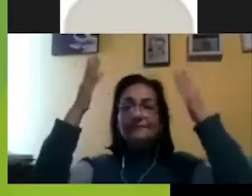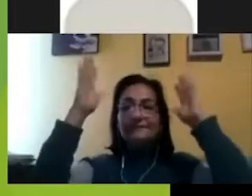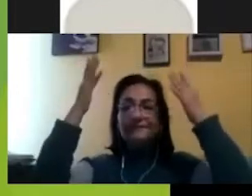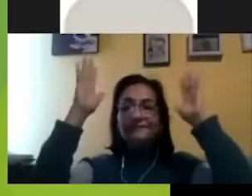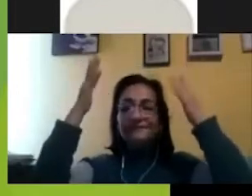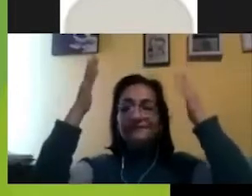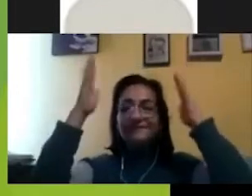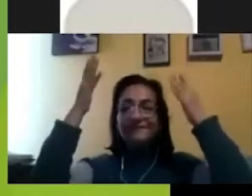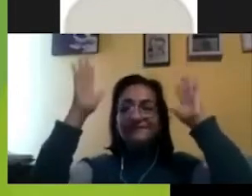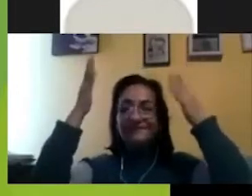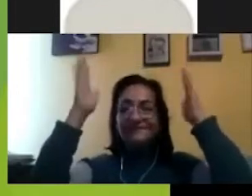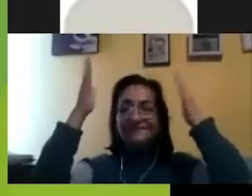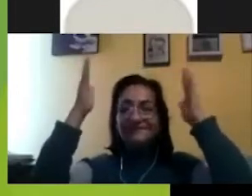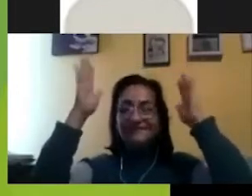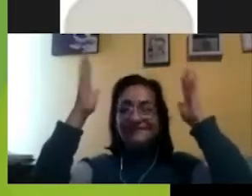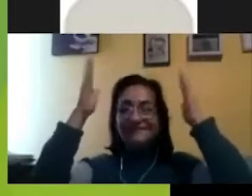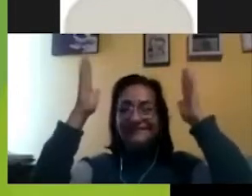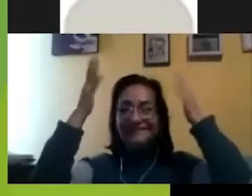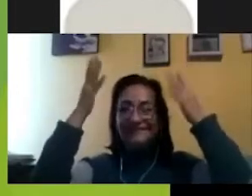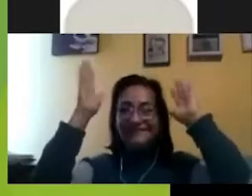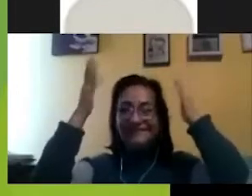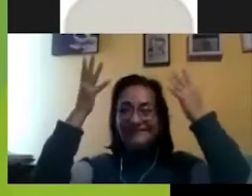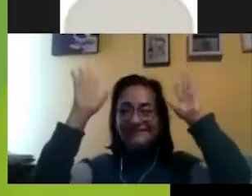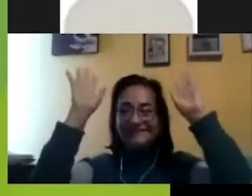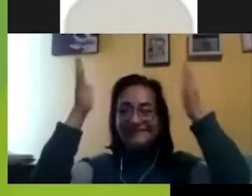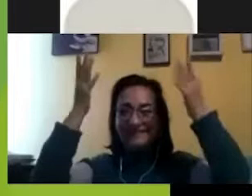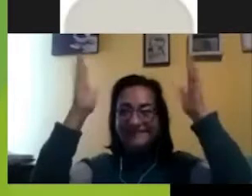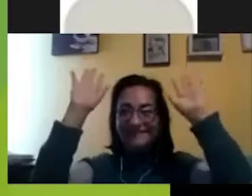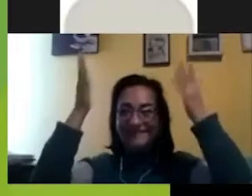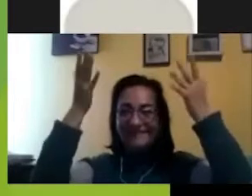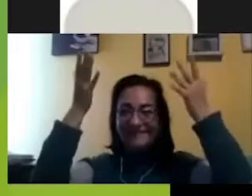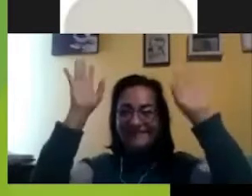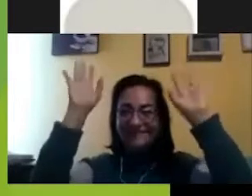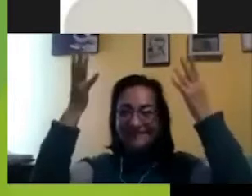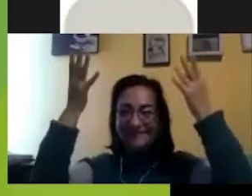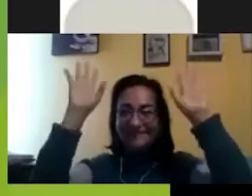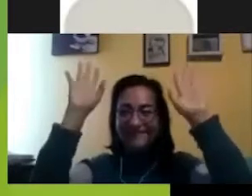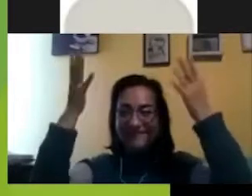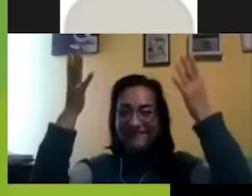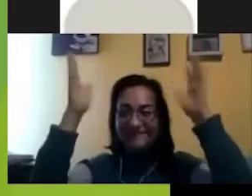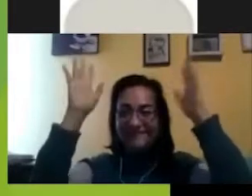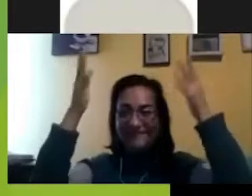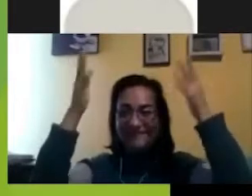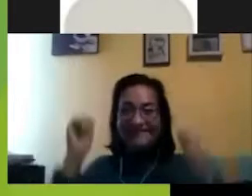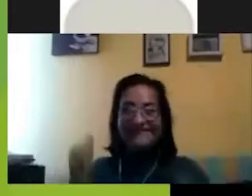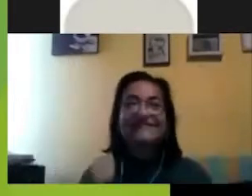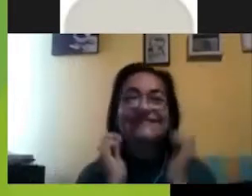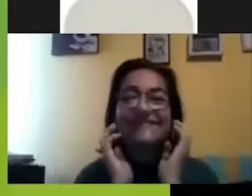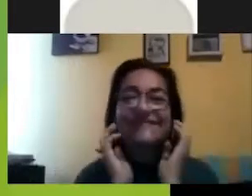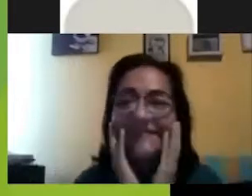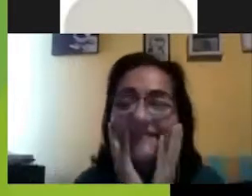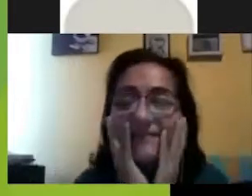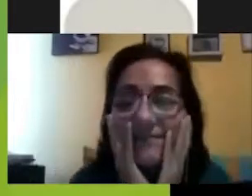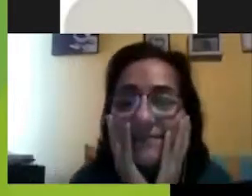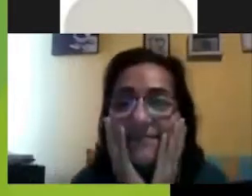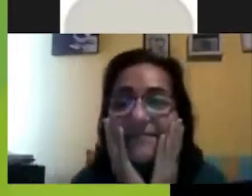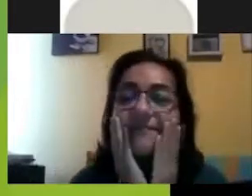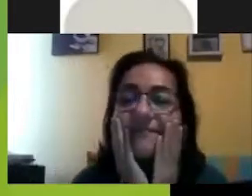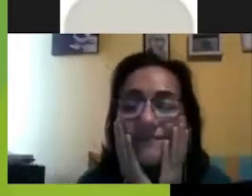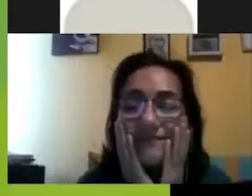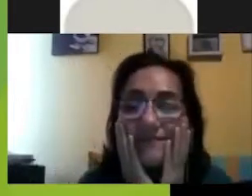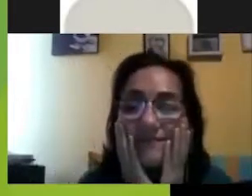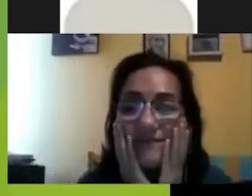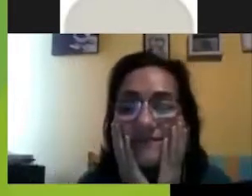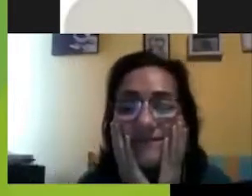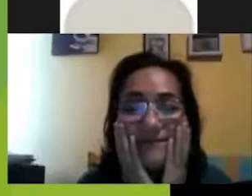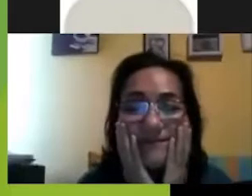Cumplí ya con 5 minutitos, ojalá no me haya pasado la hora, dice. Muchas gracias, Juan Luis, por tu presentación,